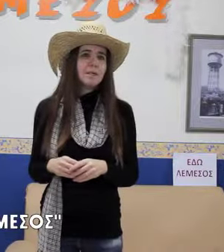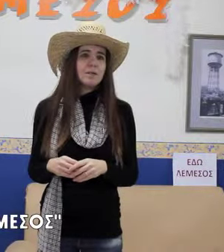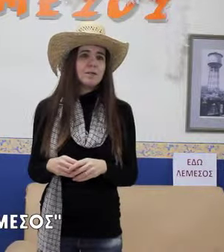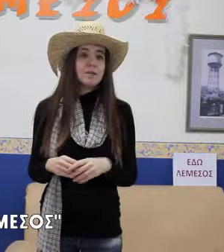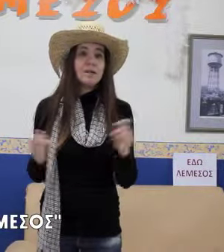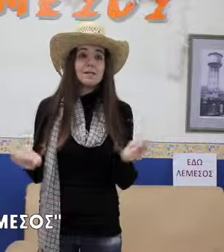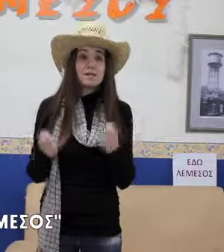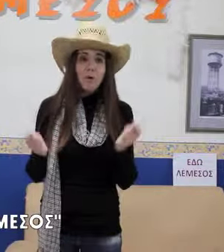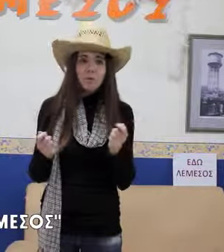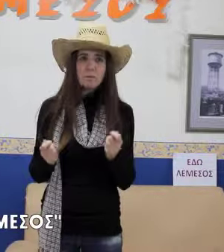Χρησιμοποιήστε τους ιδιωτικούς